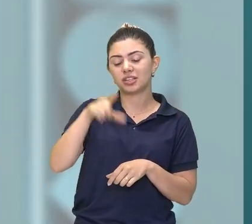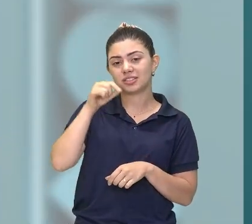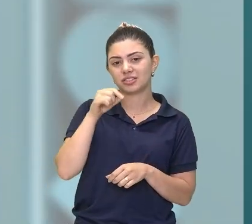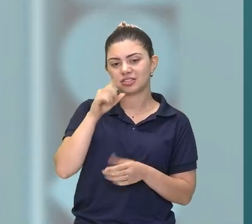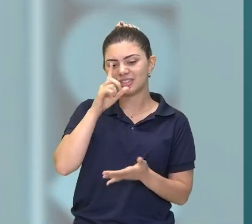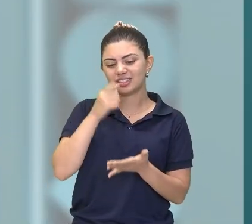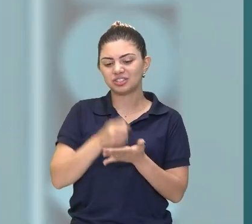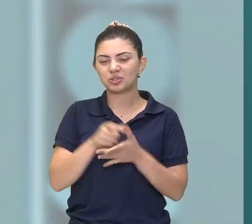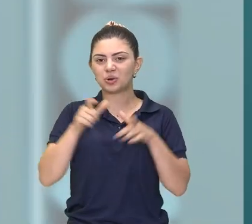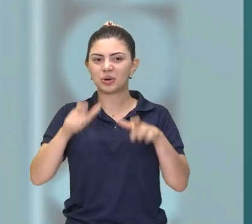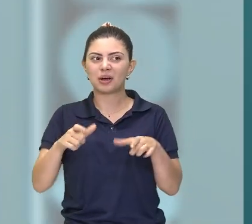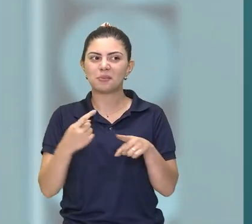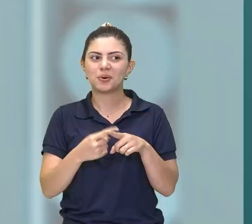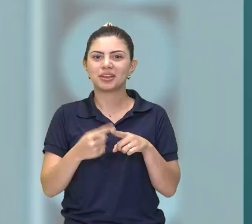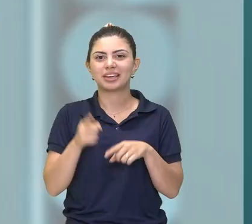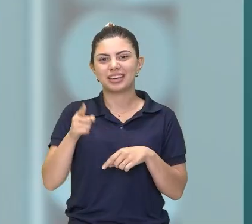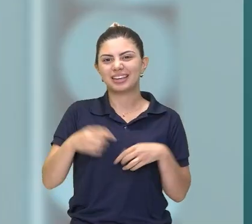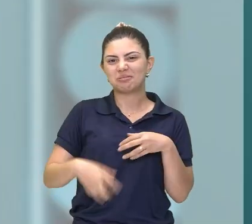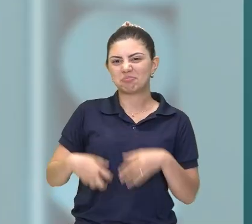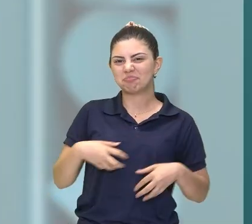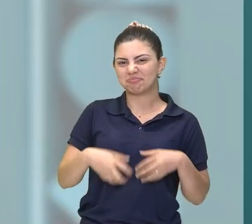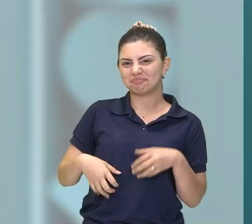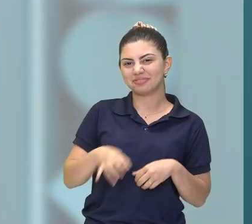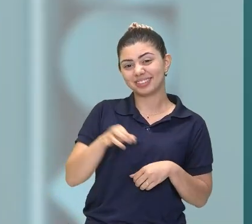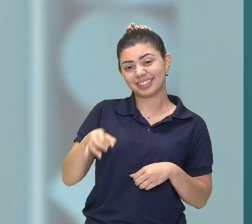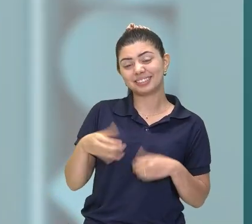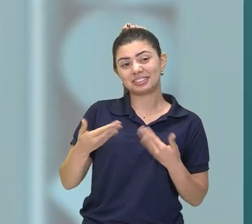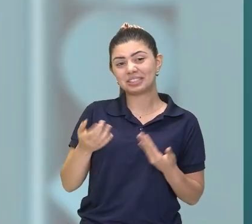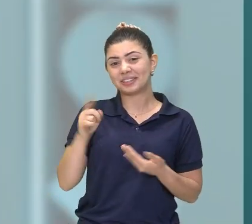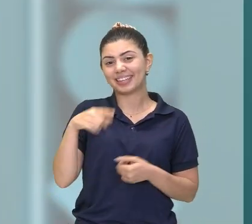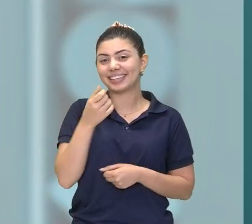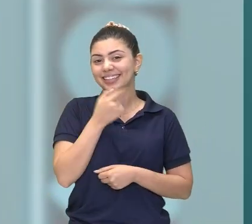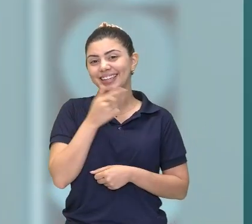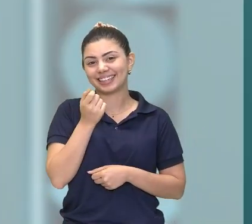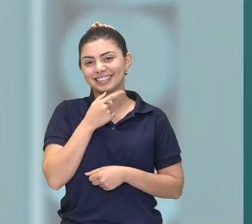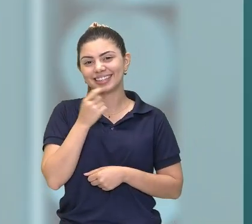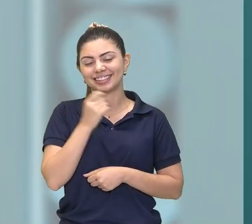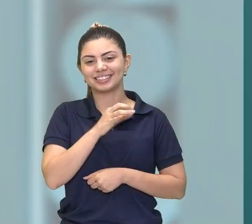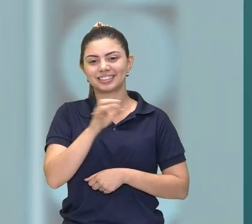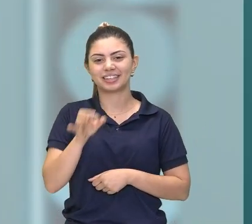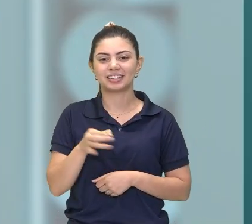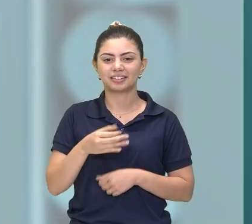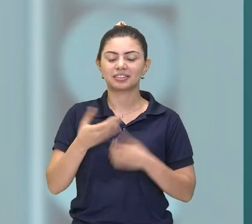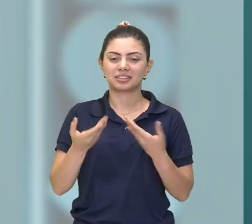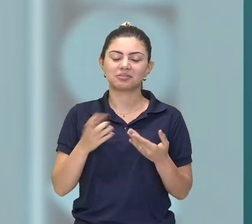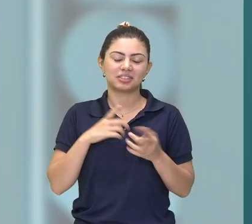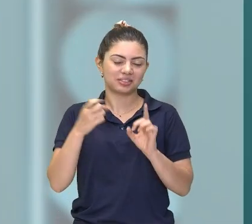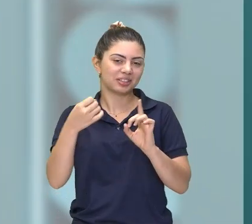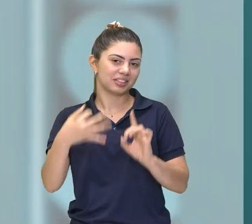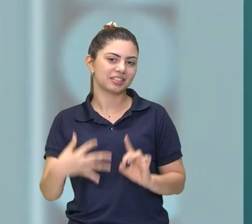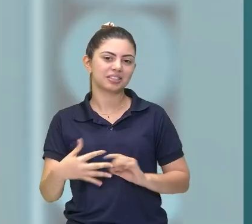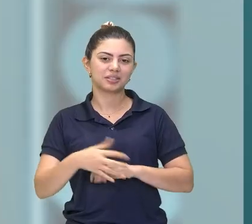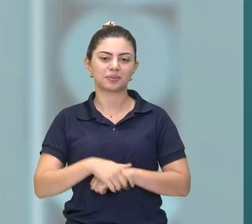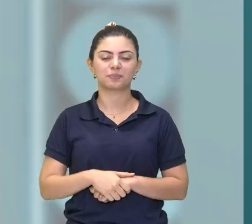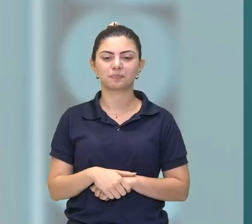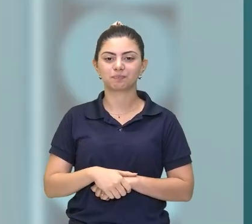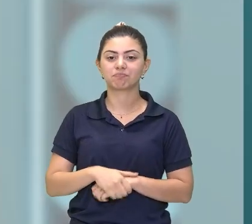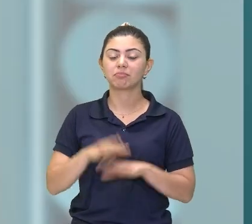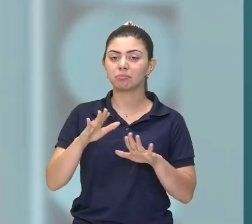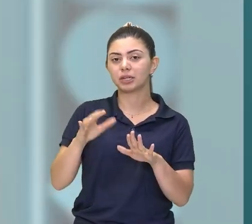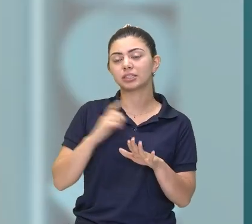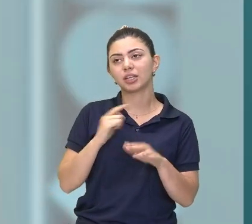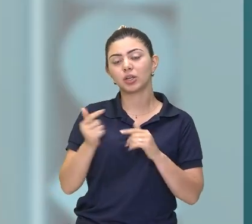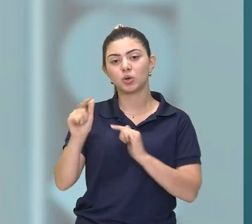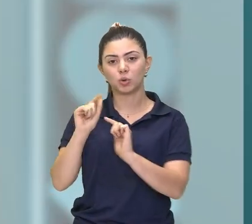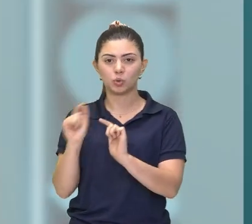ali engraçada que parece que surge um pouquinho da impressão do autor, um pouco de descrição subjetiva. Mas nos outros